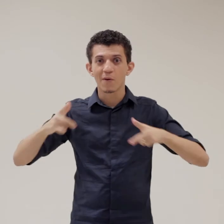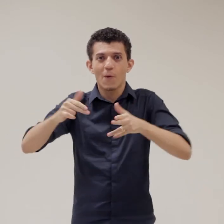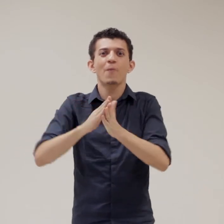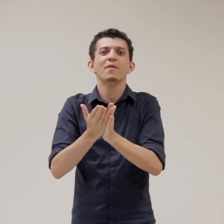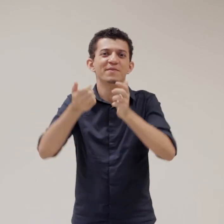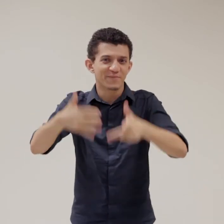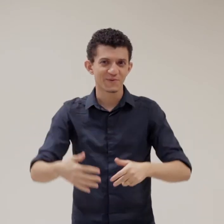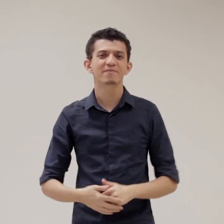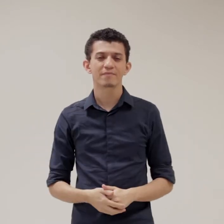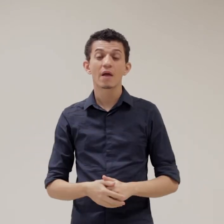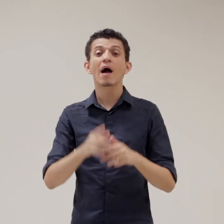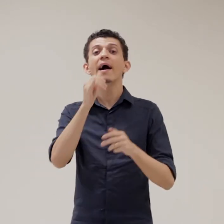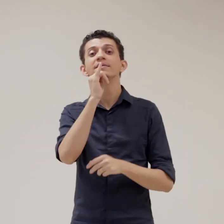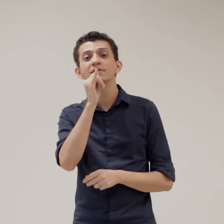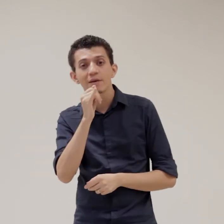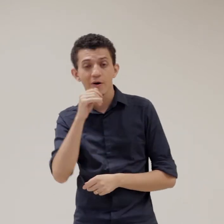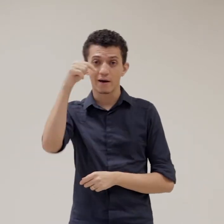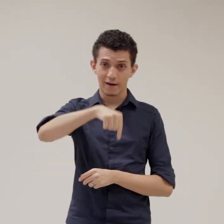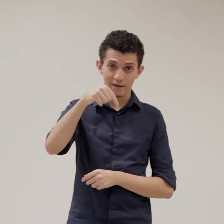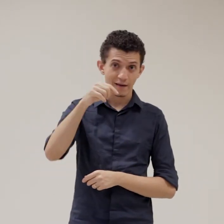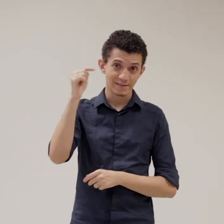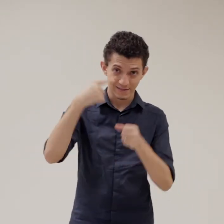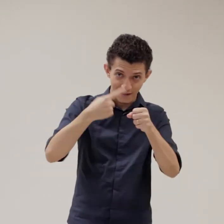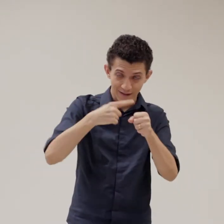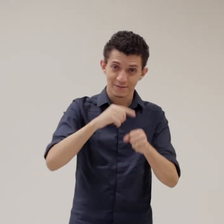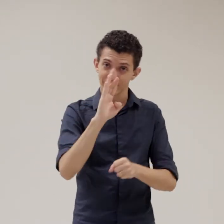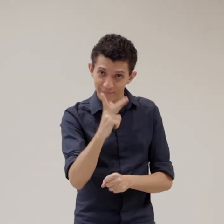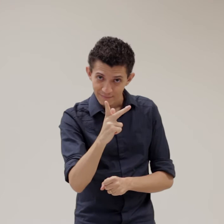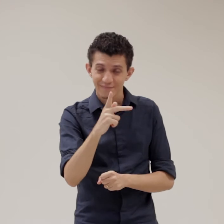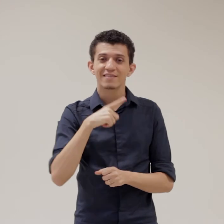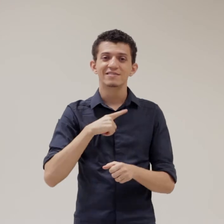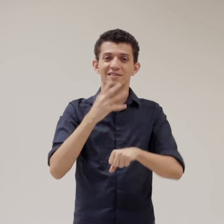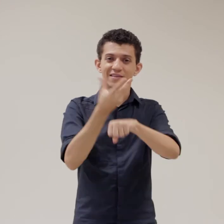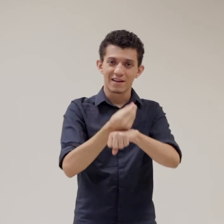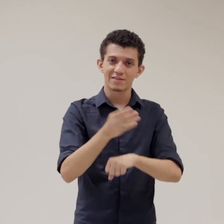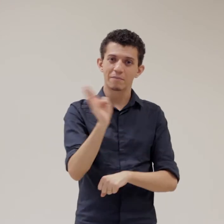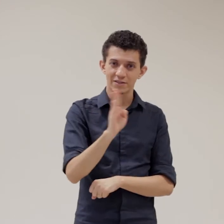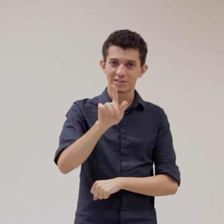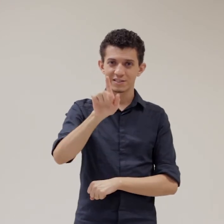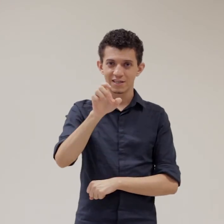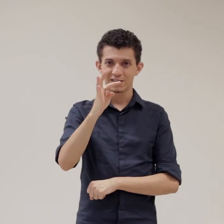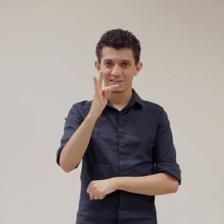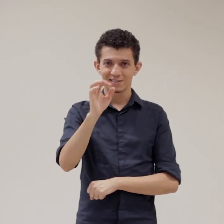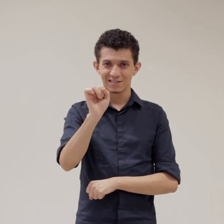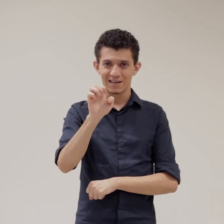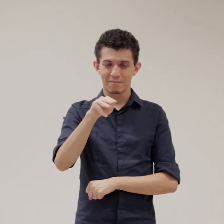5 pastores, sendo 2 deles surdos, e 10 intérpretes de Libras. Além dos 160 membros portadores